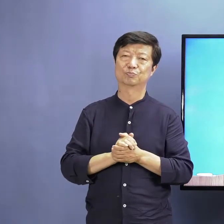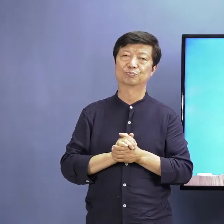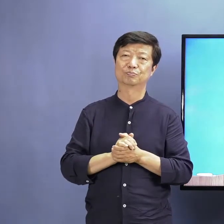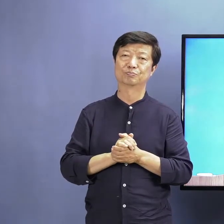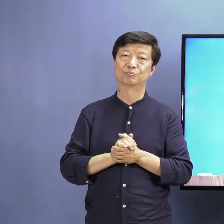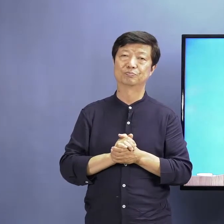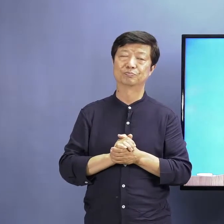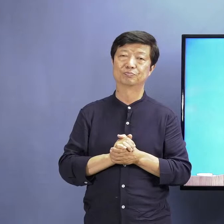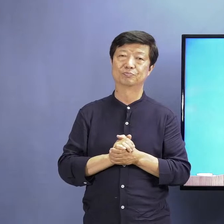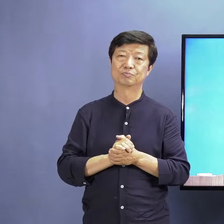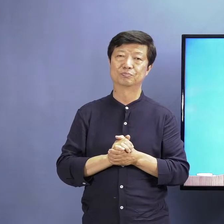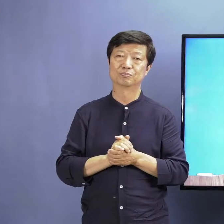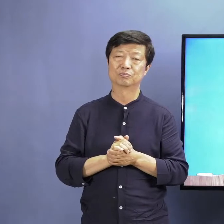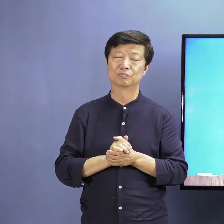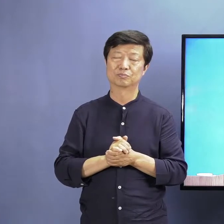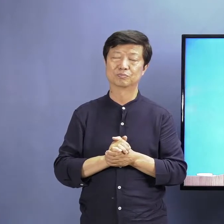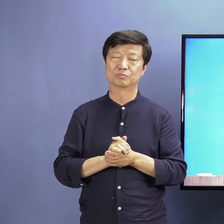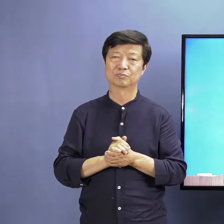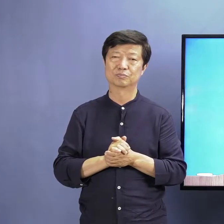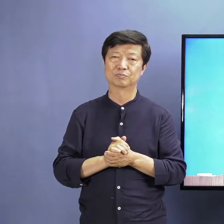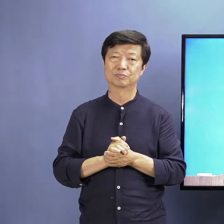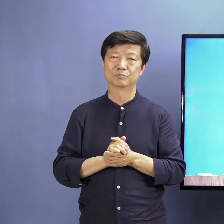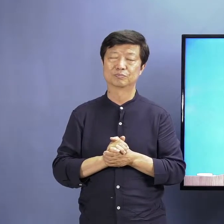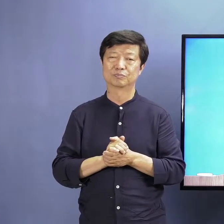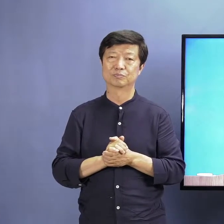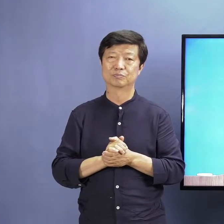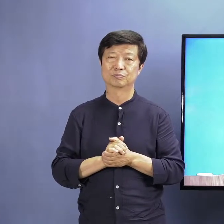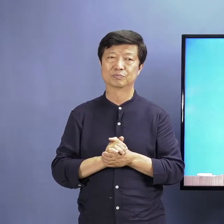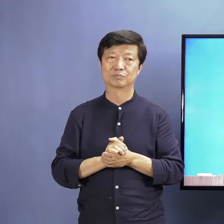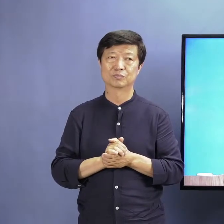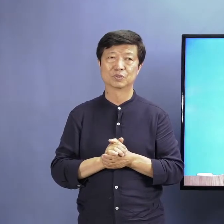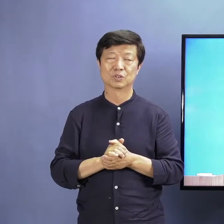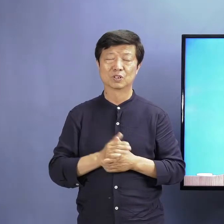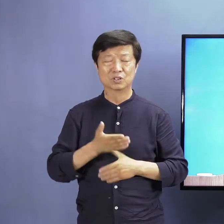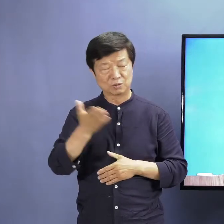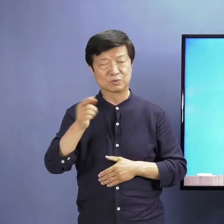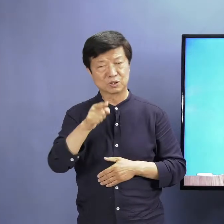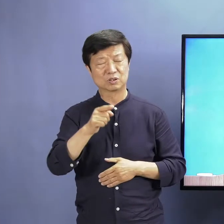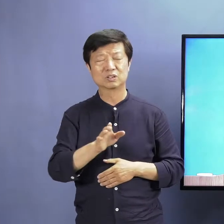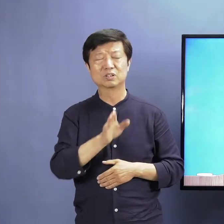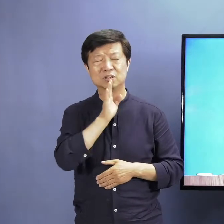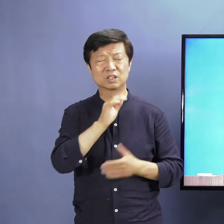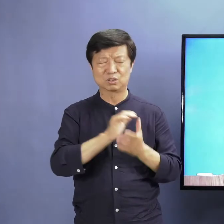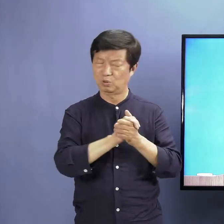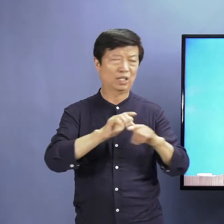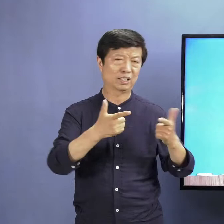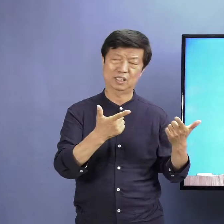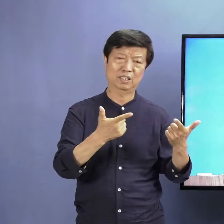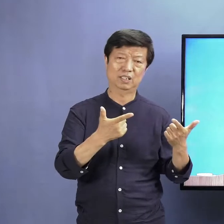예? 이게 문제죠. 그건 기도가 아니에요.